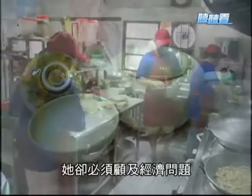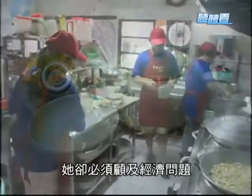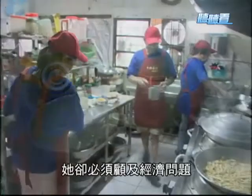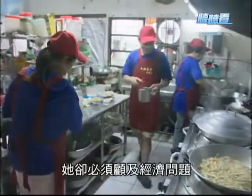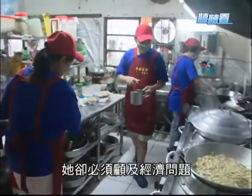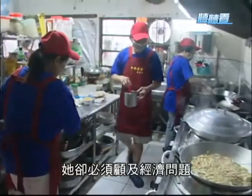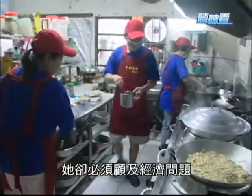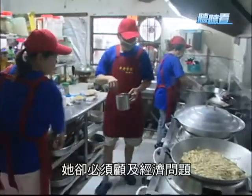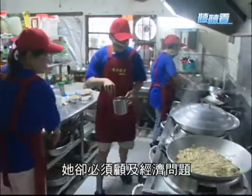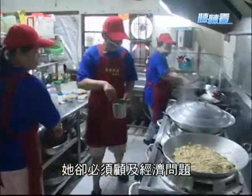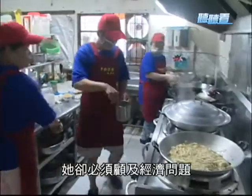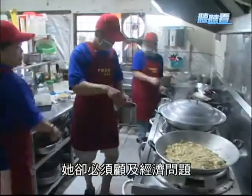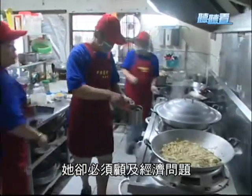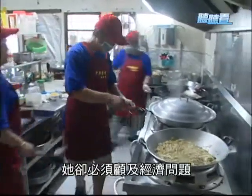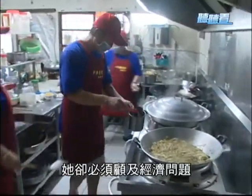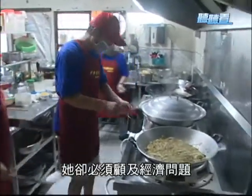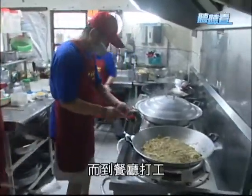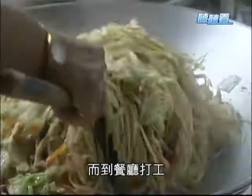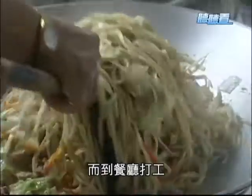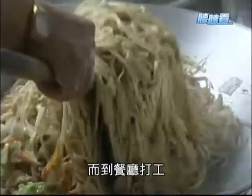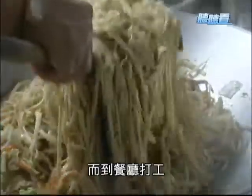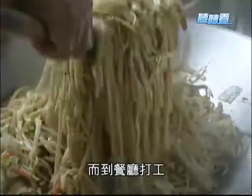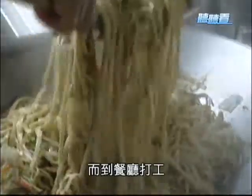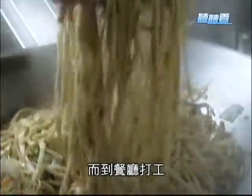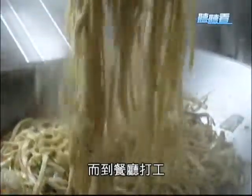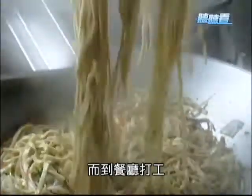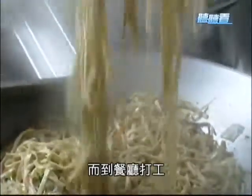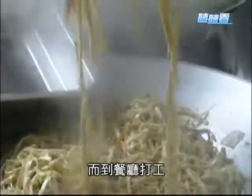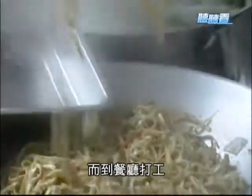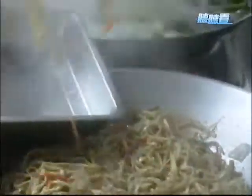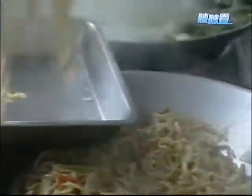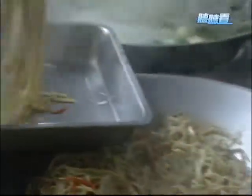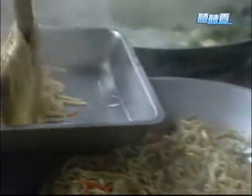须顾及经济问题而到餐厅打工了。